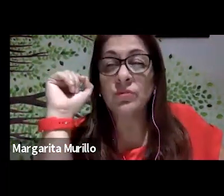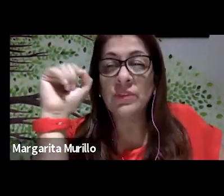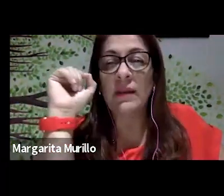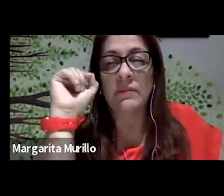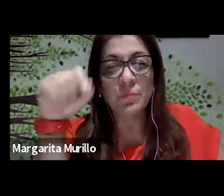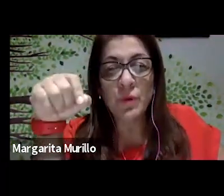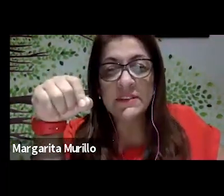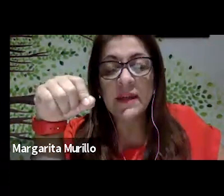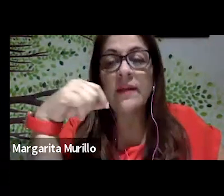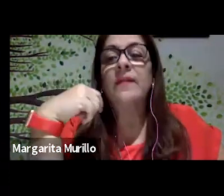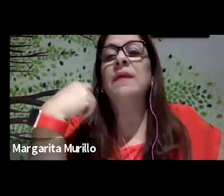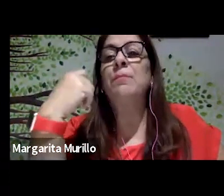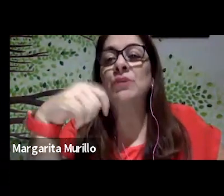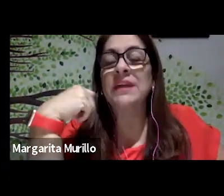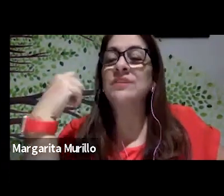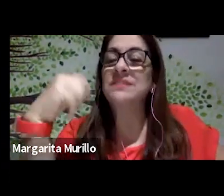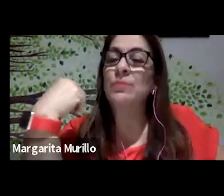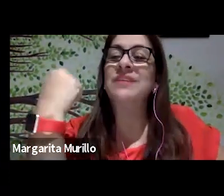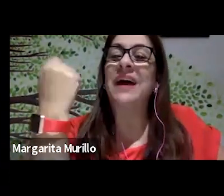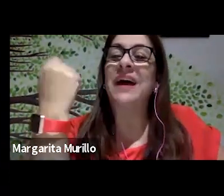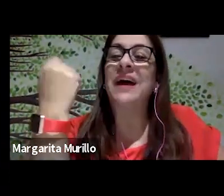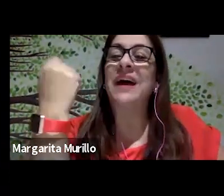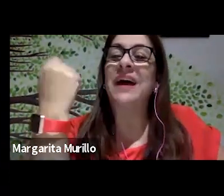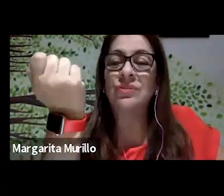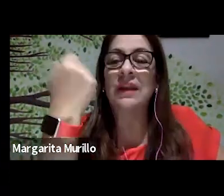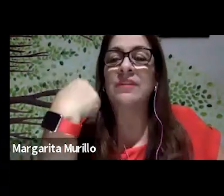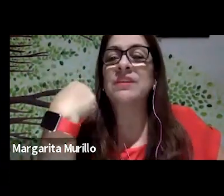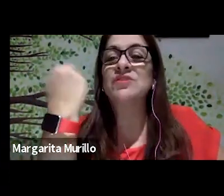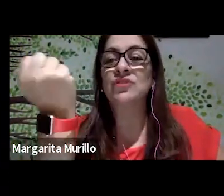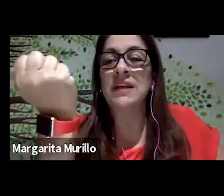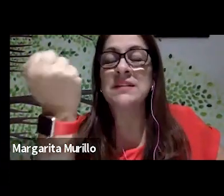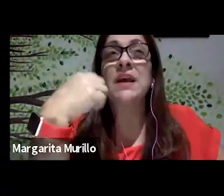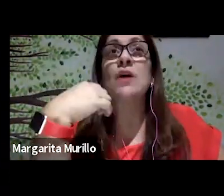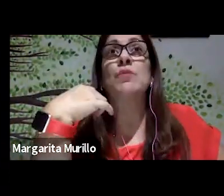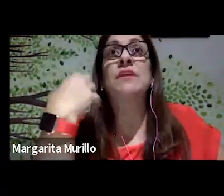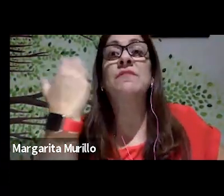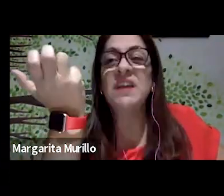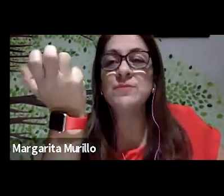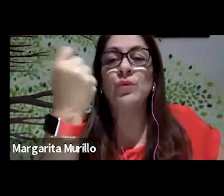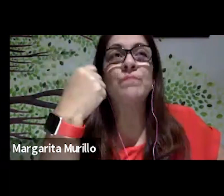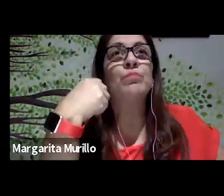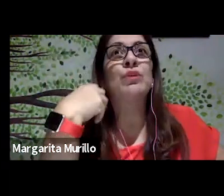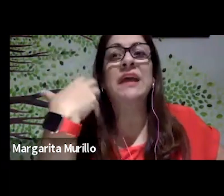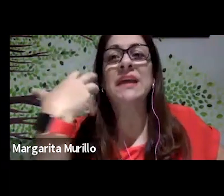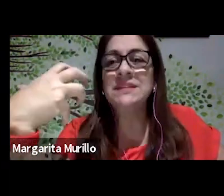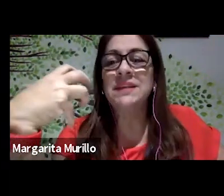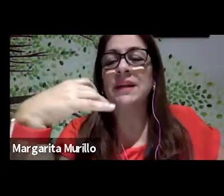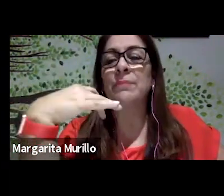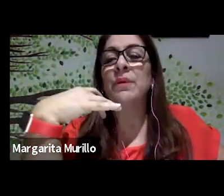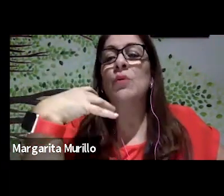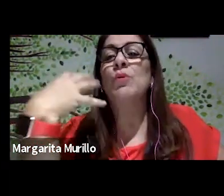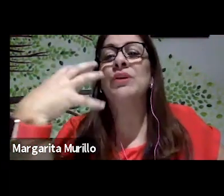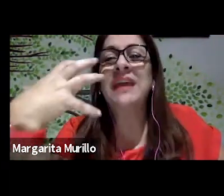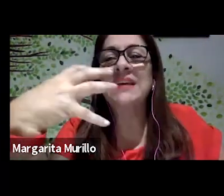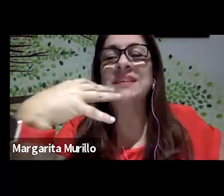aquí vamos a encontrar la respuesta de Por qué nos hacemos adictos a las redes sociales Por qué Facebook por qué